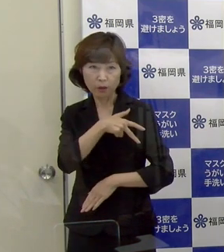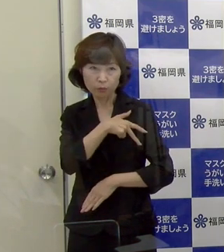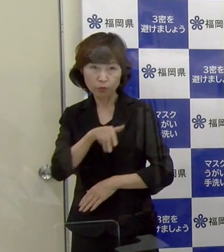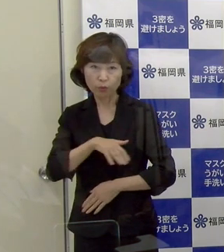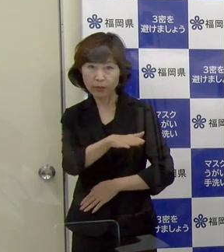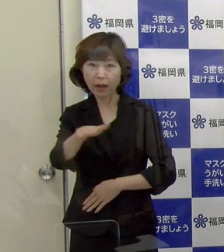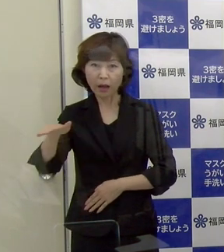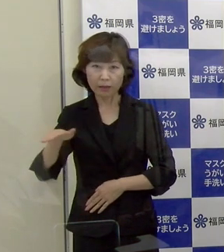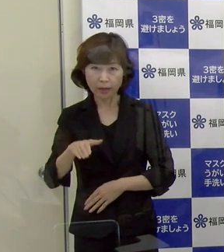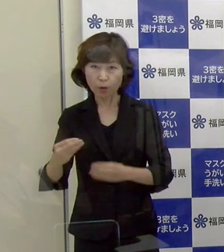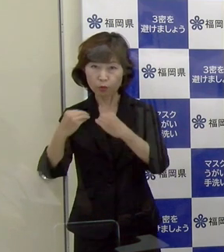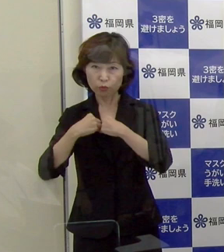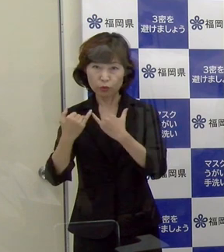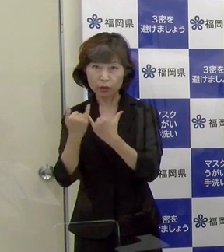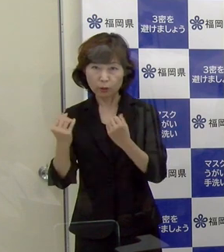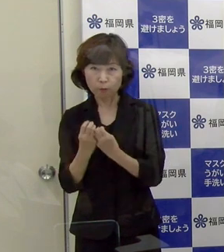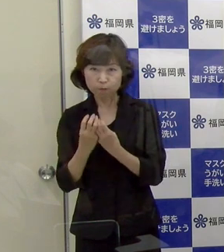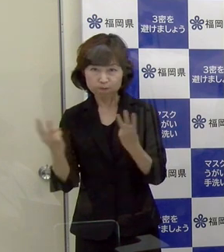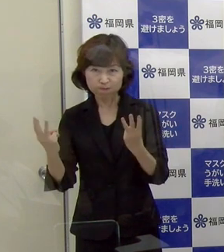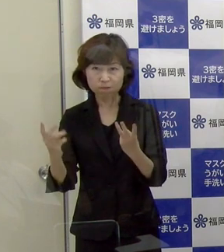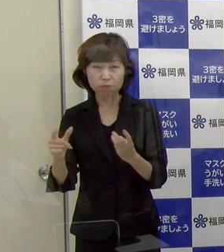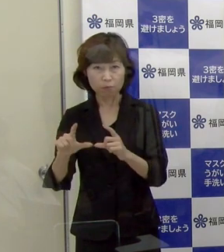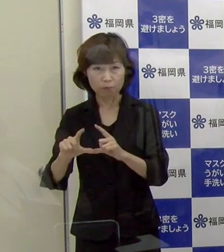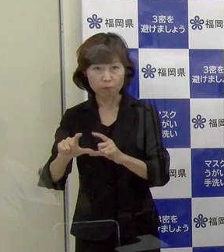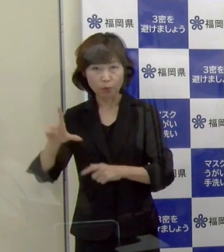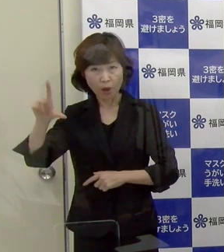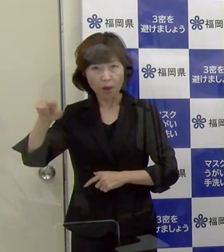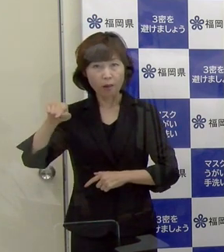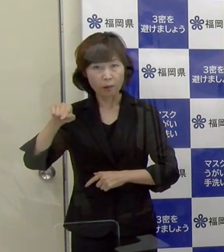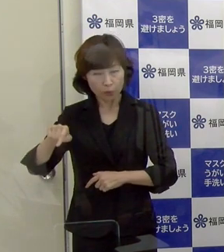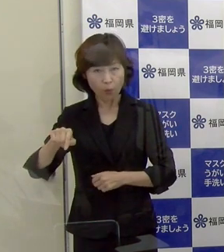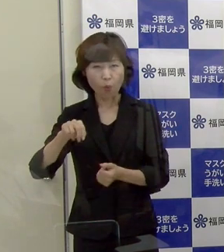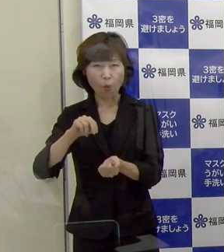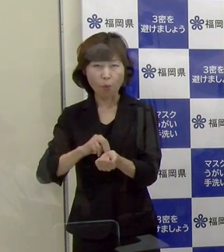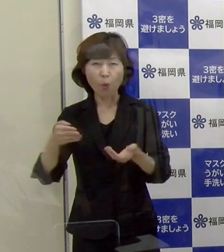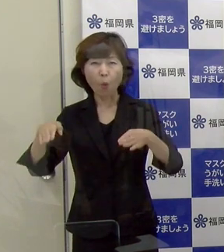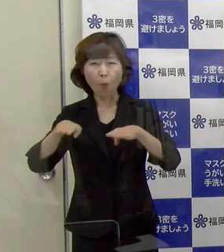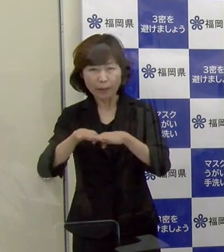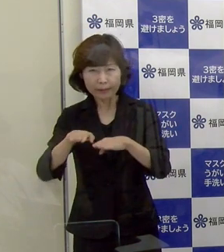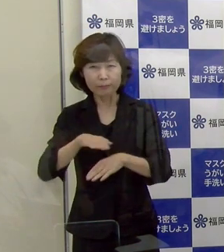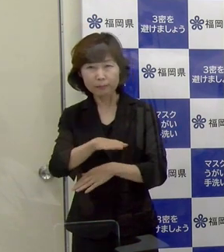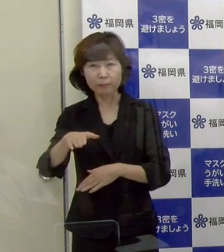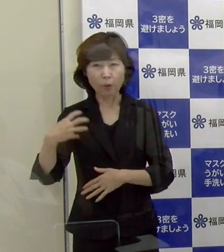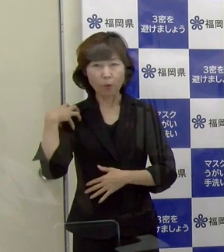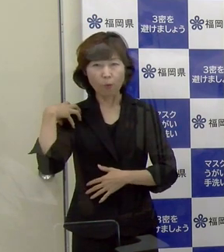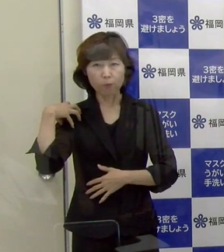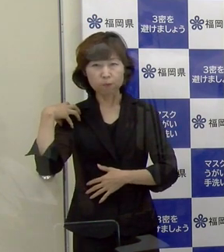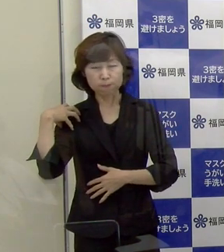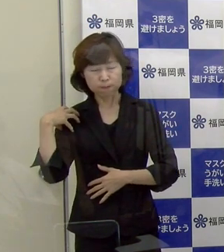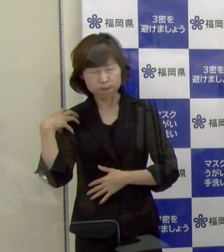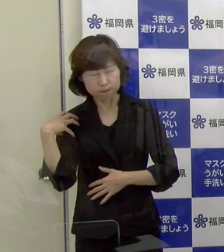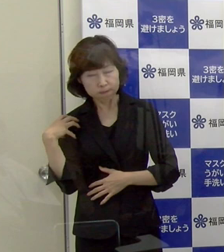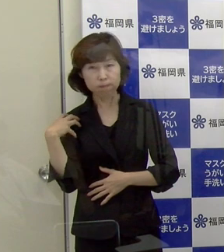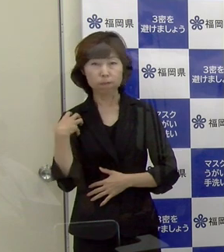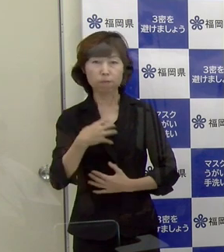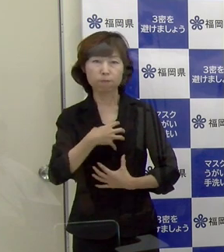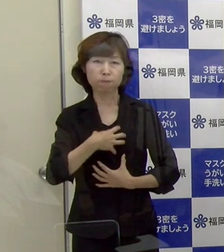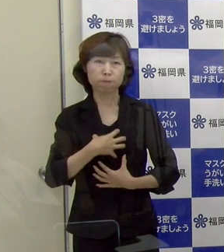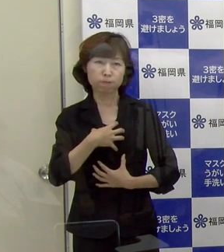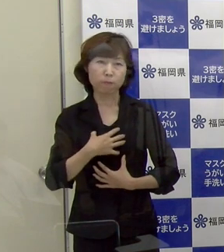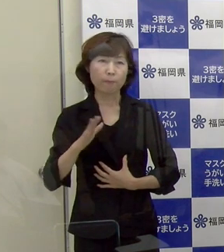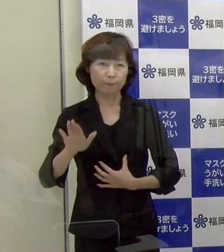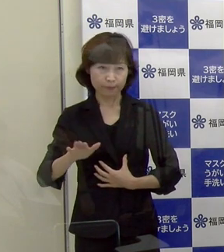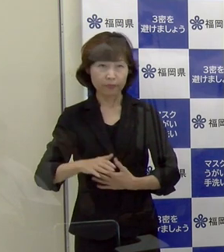拡大することによりまして医療への負荷が極めて大きくなる恐れもございます